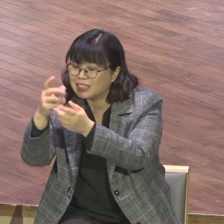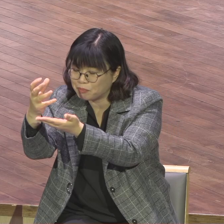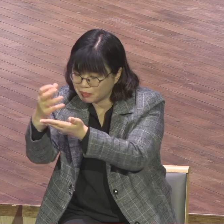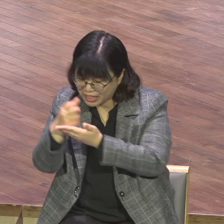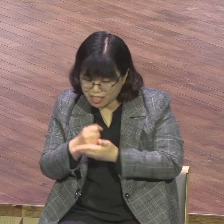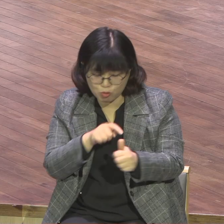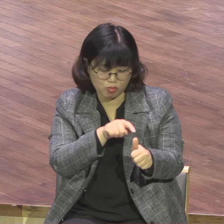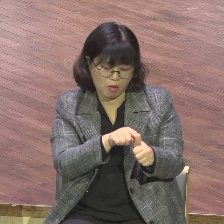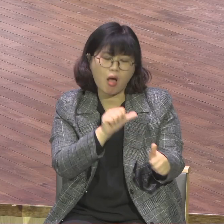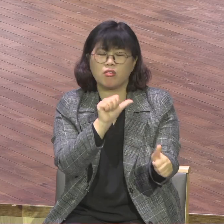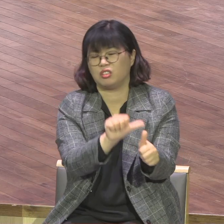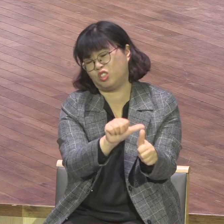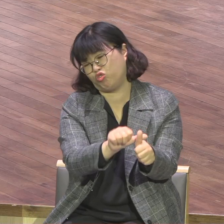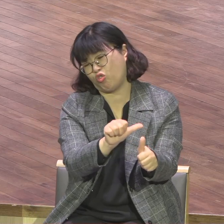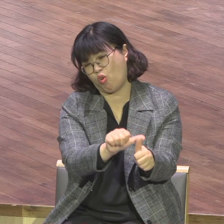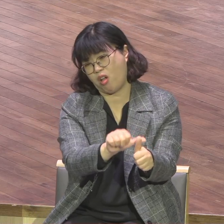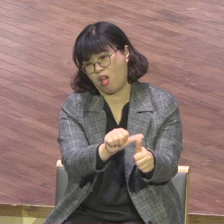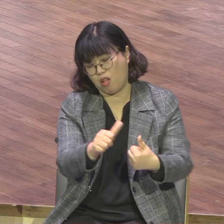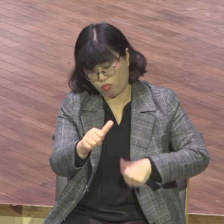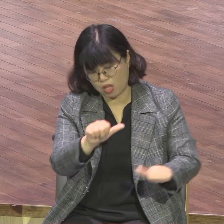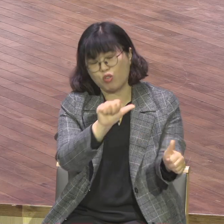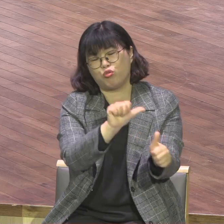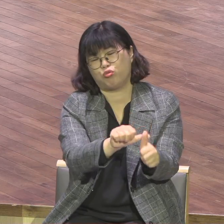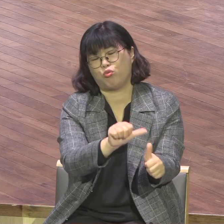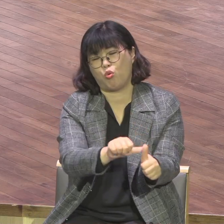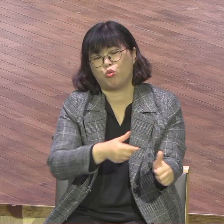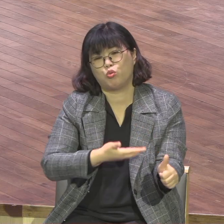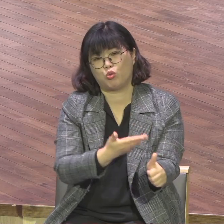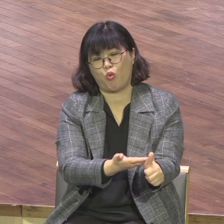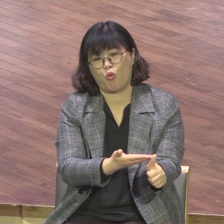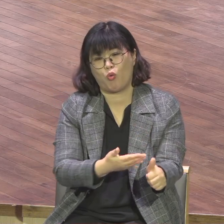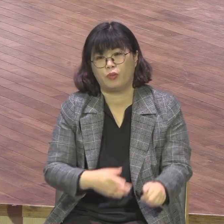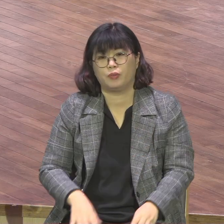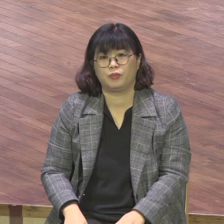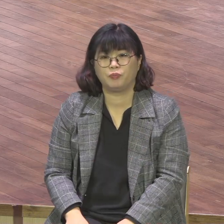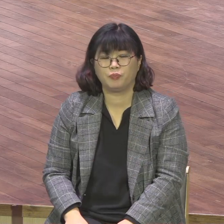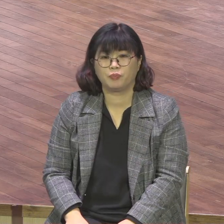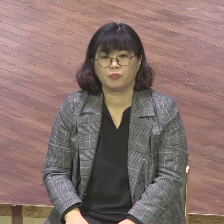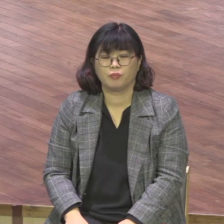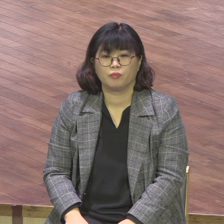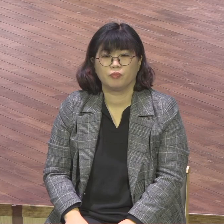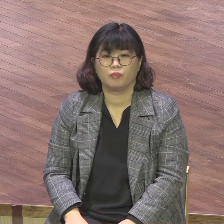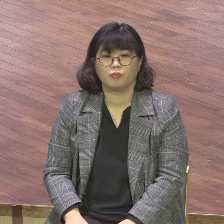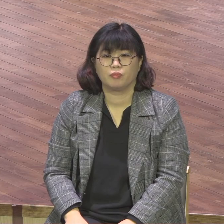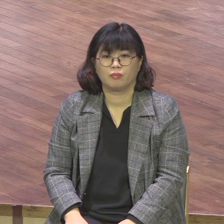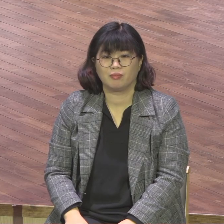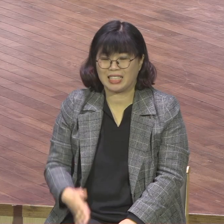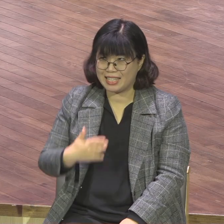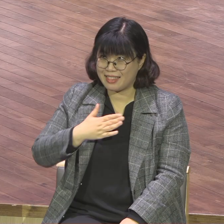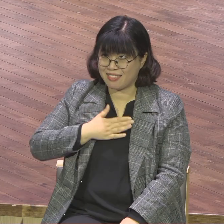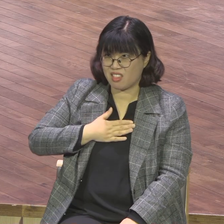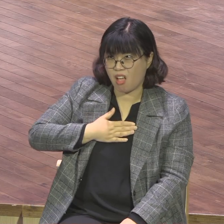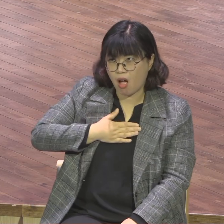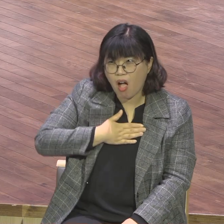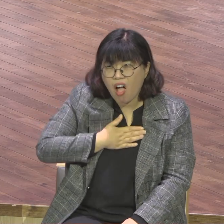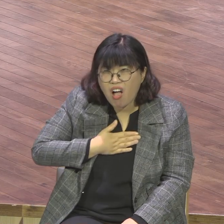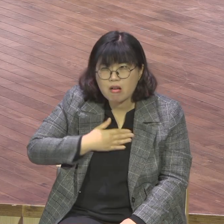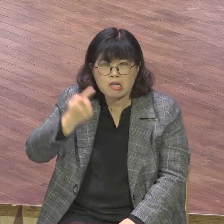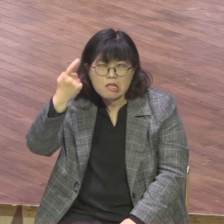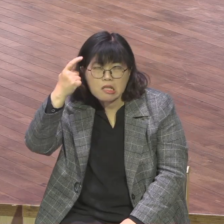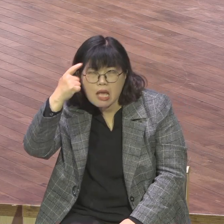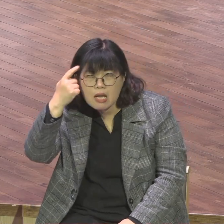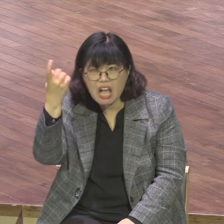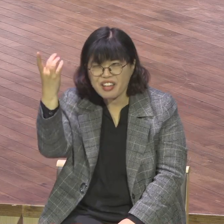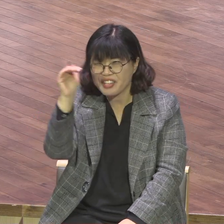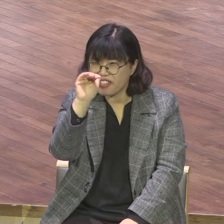잘 봐야 될 것은요. 부모의 이 교훈과 훈계가 아니에요. 주의 교훈과 훈계 얼마나 많은 부모들이 자기 생각